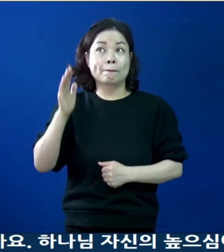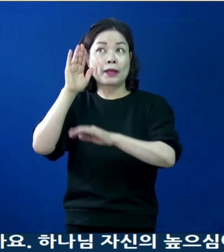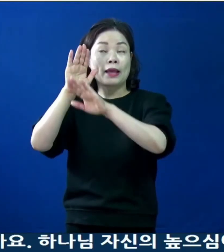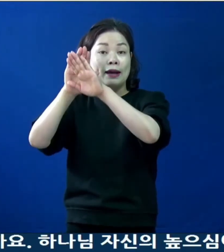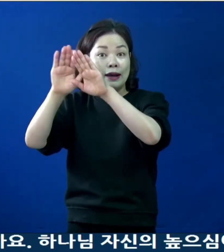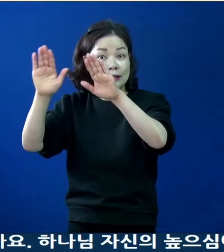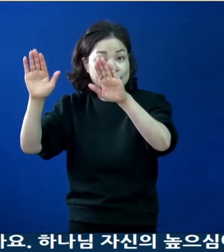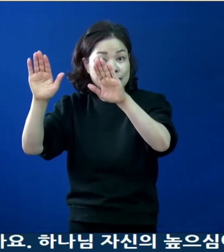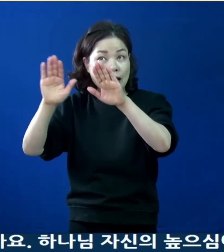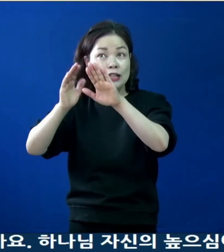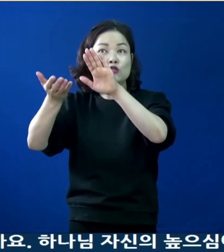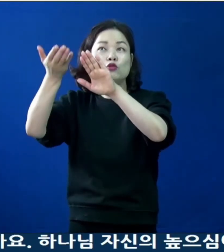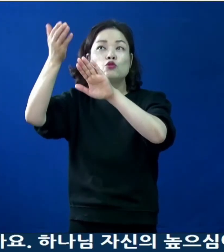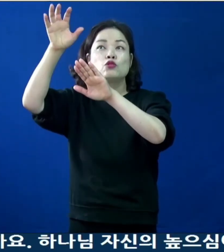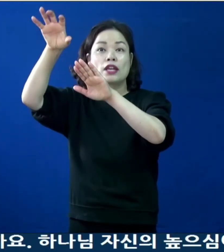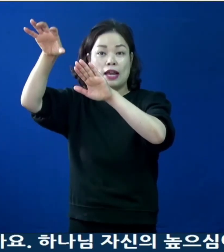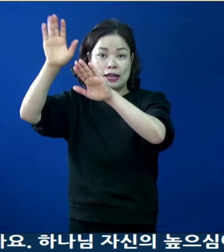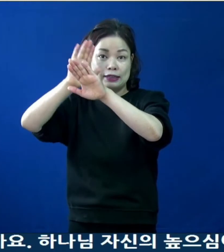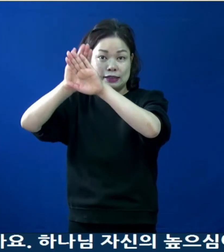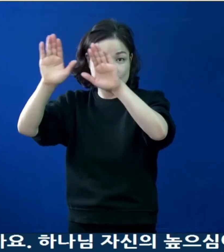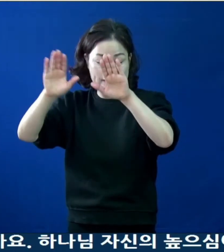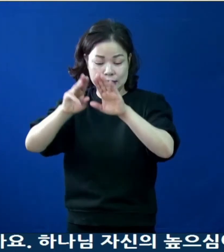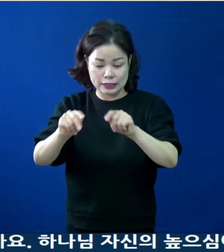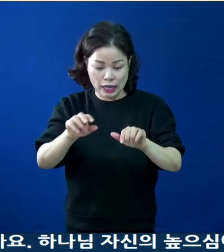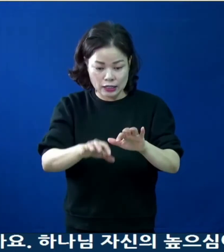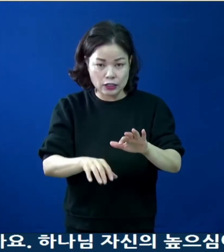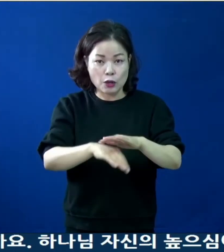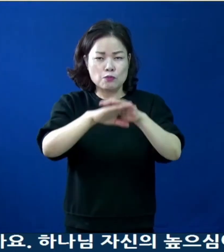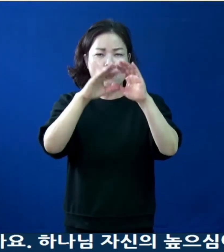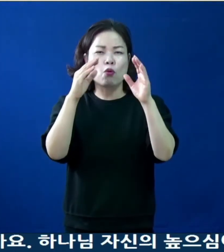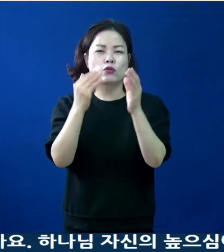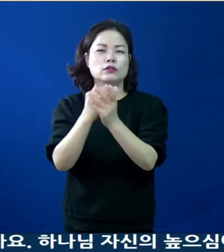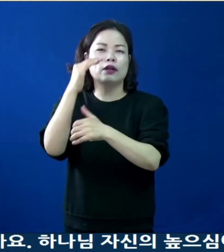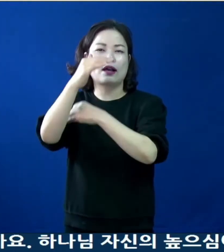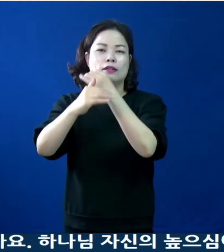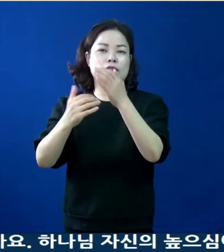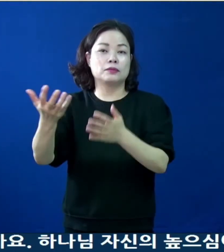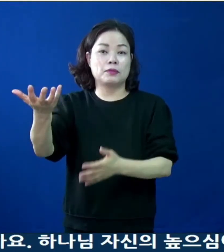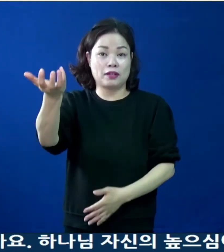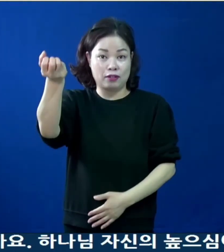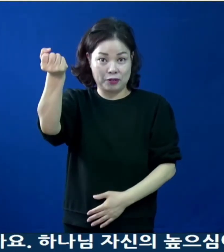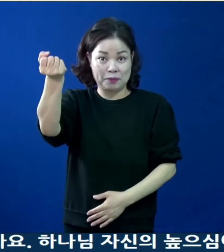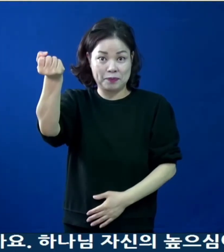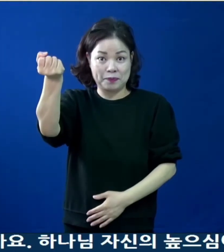하늘과 하늘 위의 하늘, 땅과 땅 위의 모든 것이 다 하나님의 것입니다.